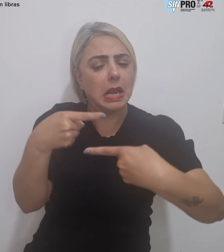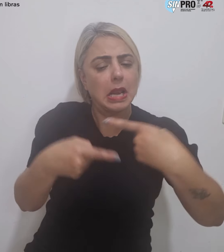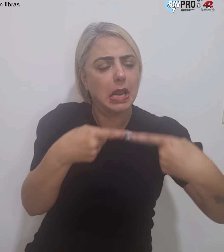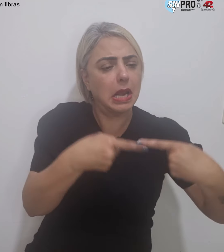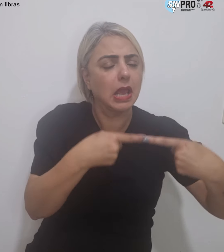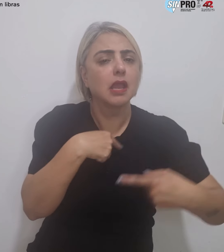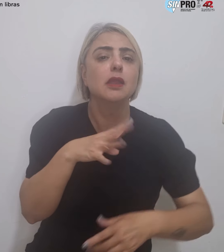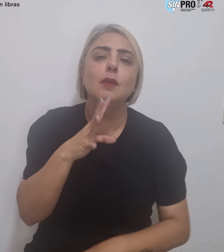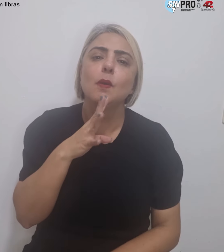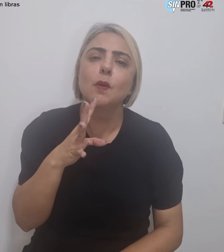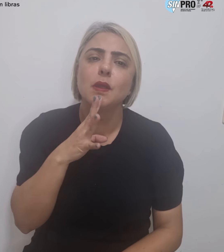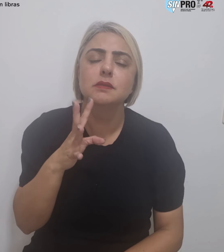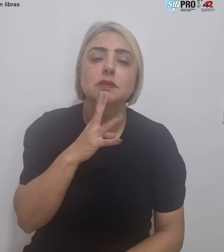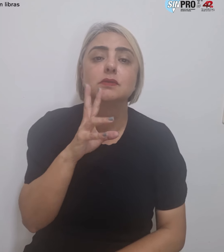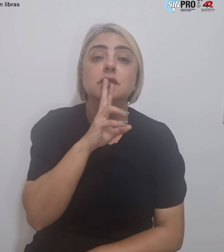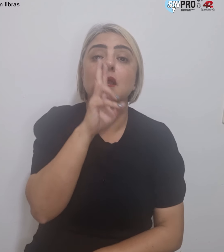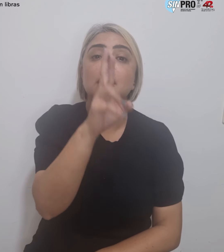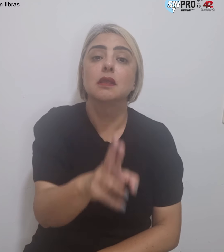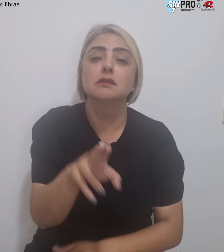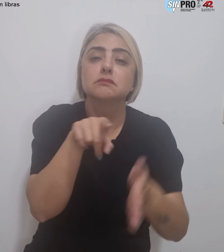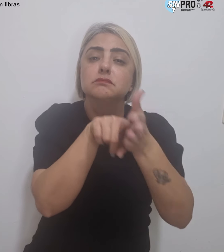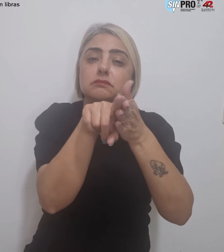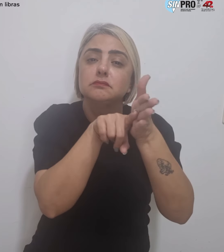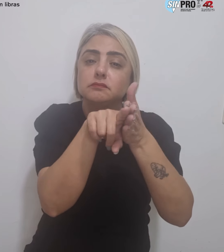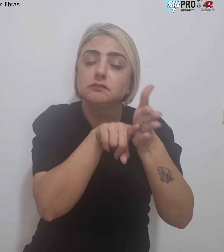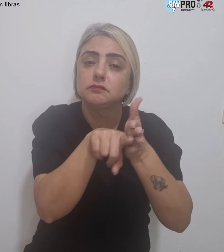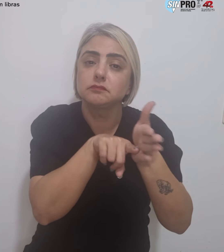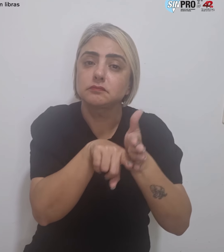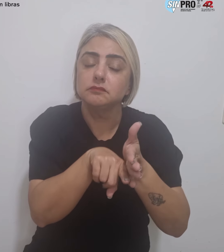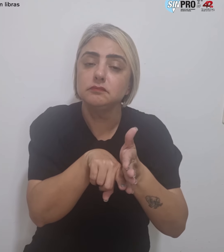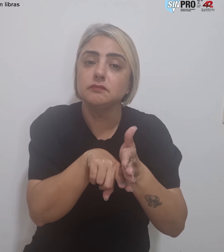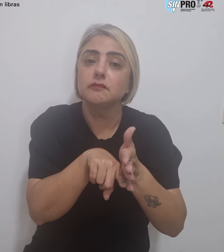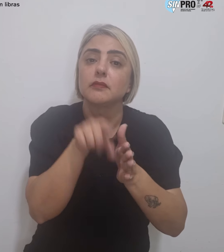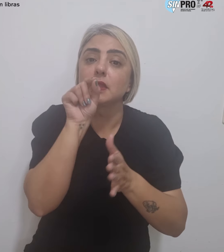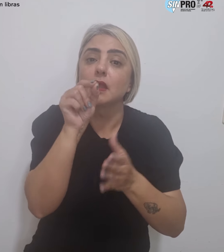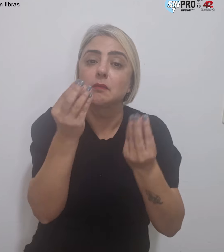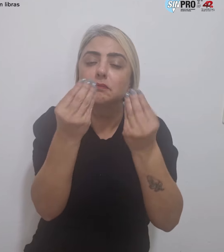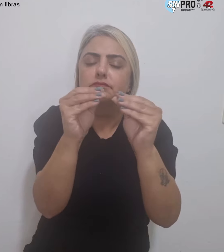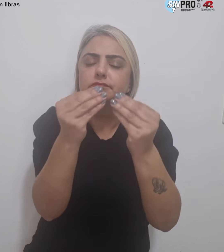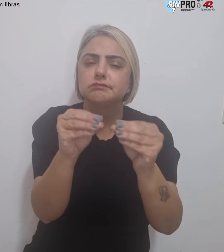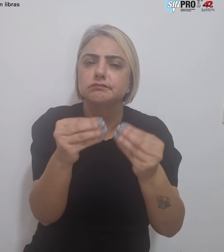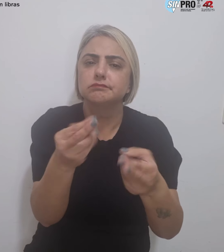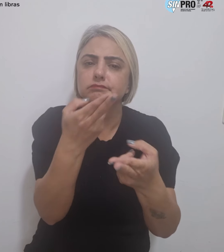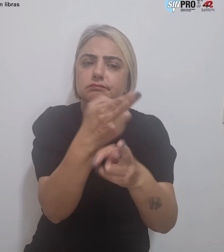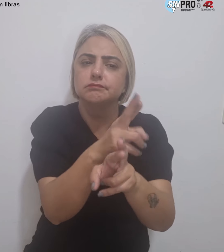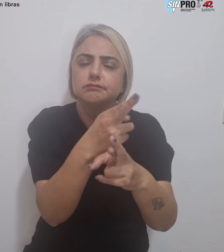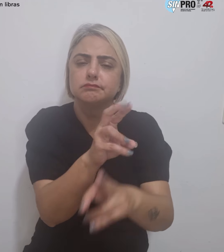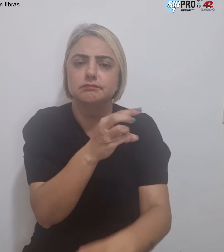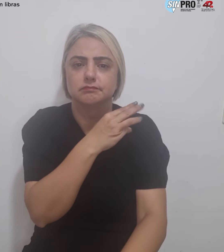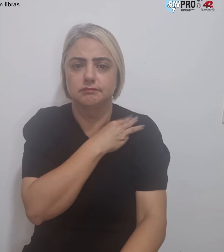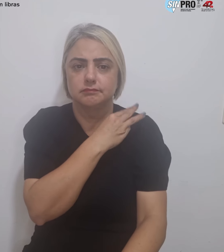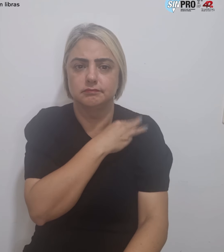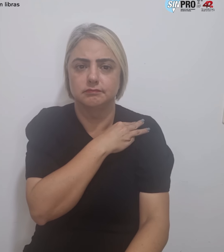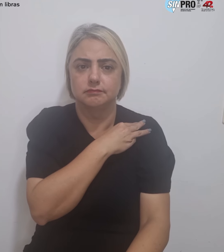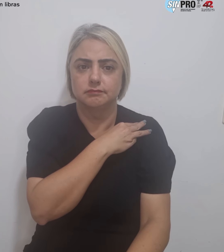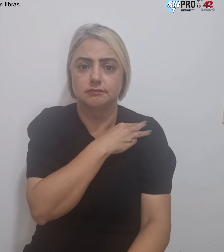conhecer os resultados de pesquisas sobre a implementação da reforma do ensino médio e para